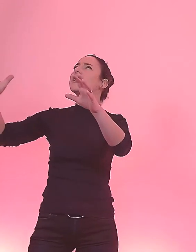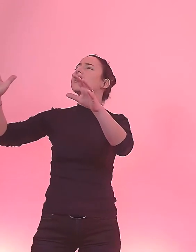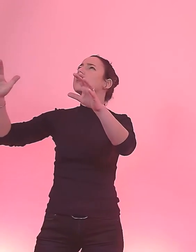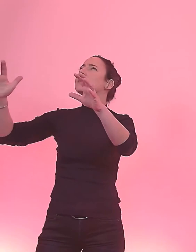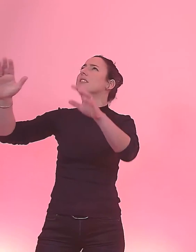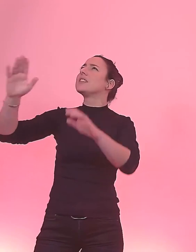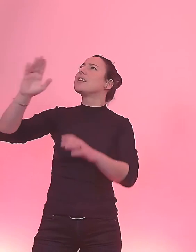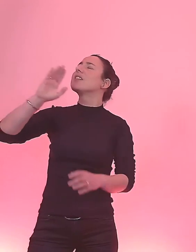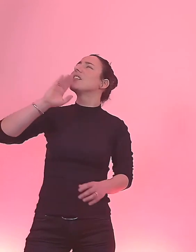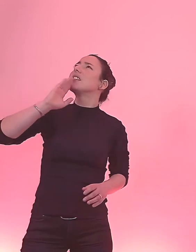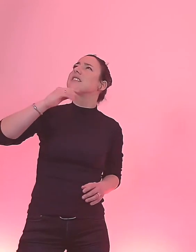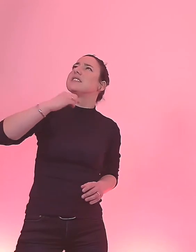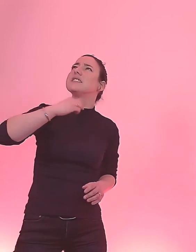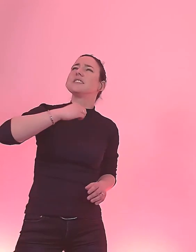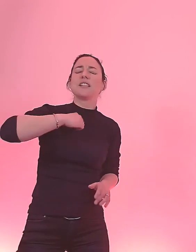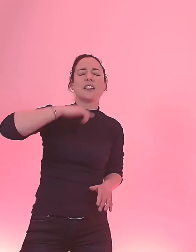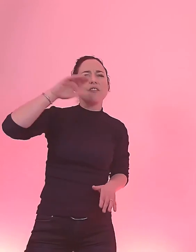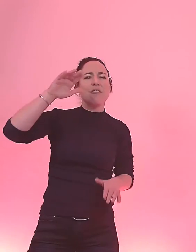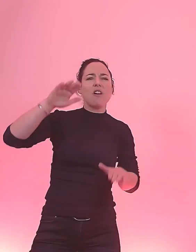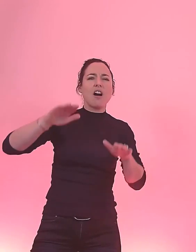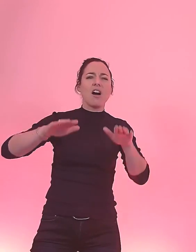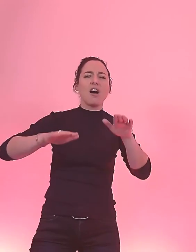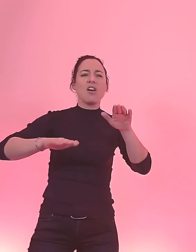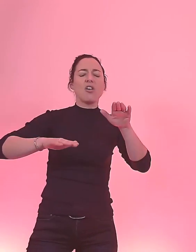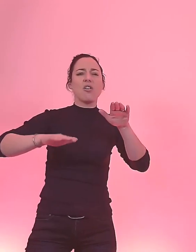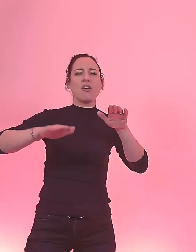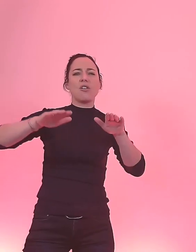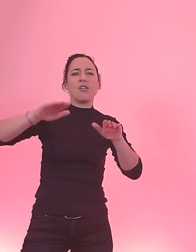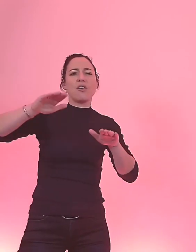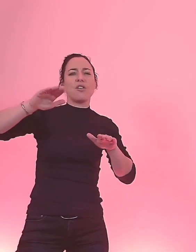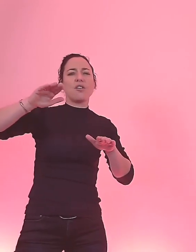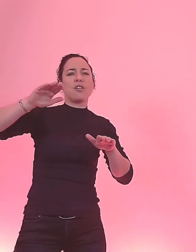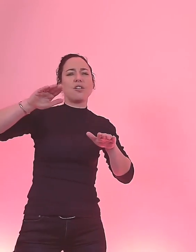waneer ik gewoon